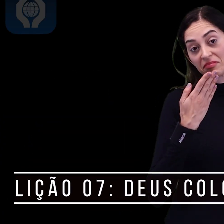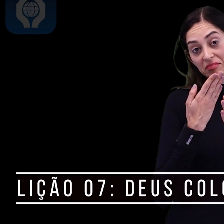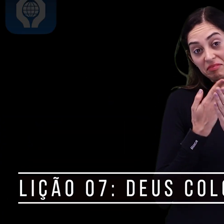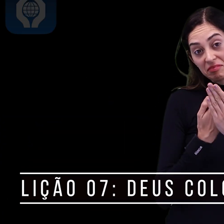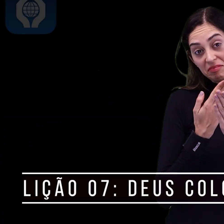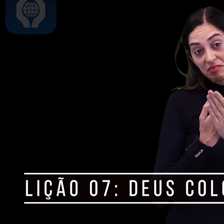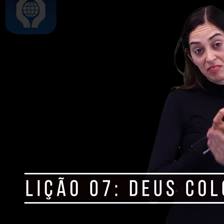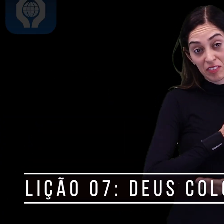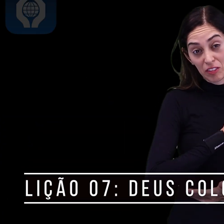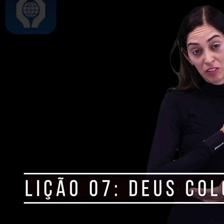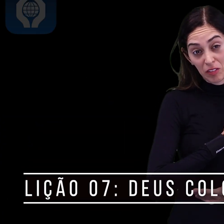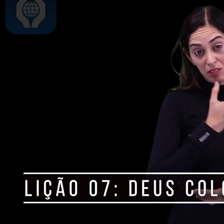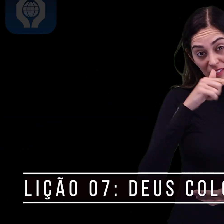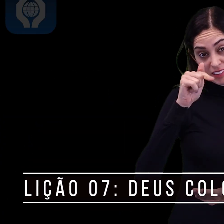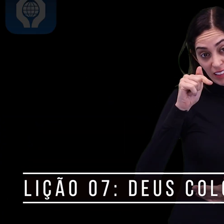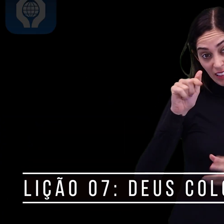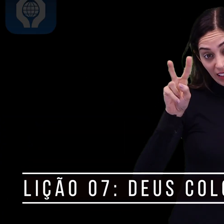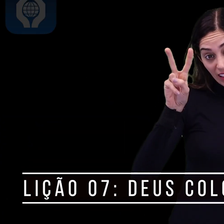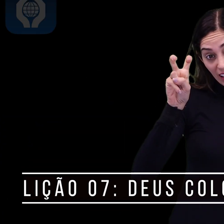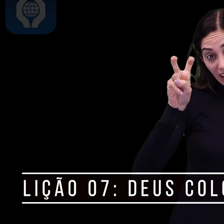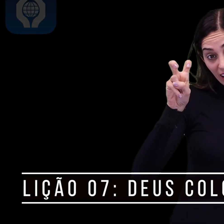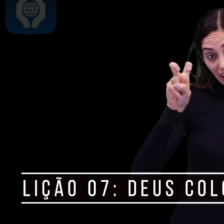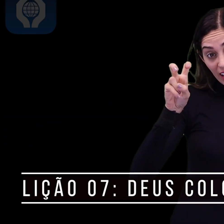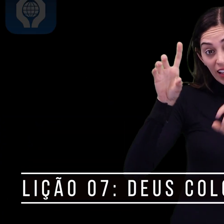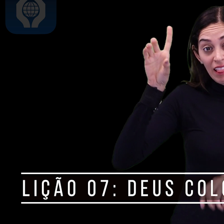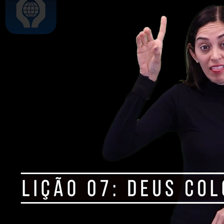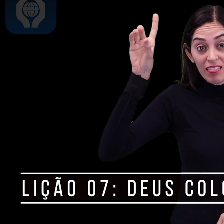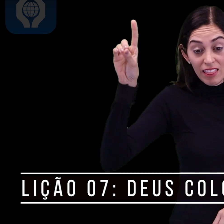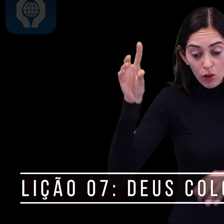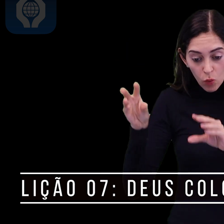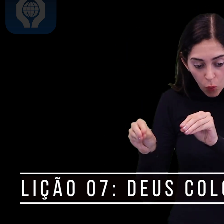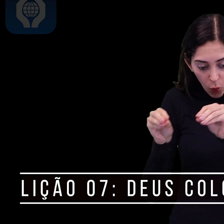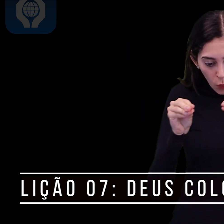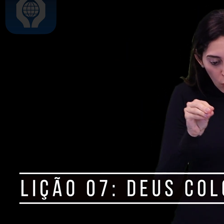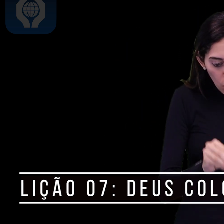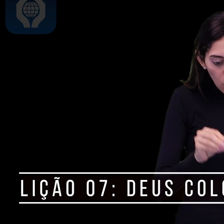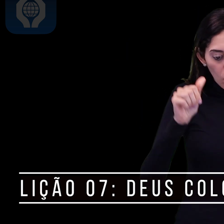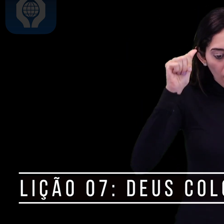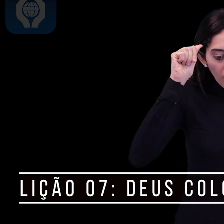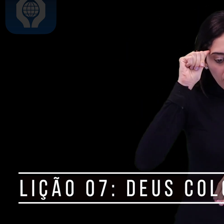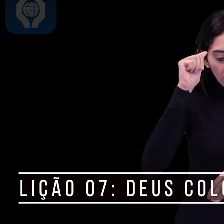Lição de número 7 tem como tema: Deus colocou Adão no Éden.